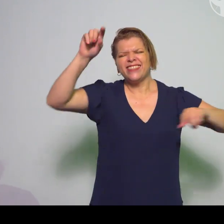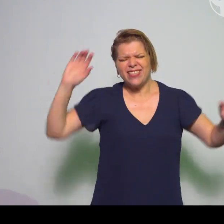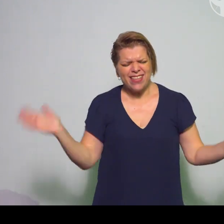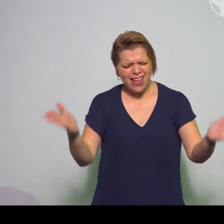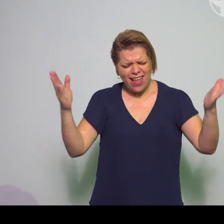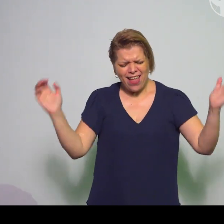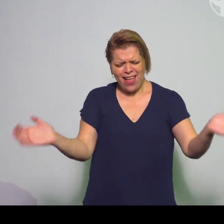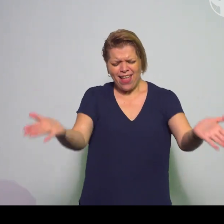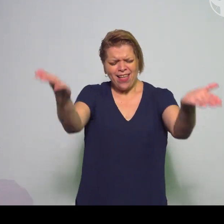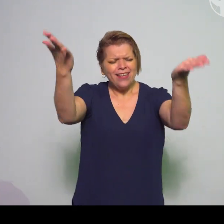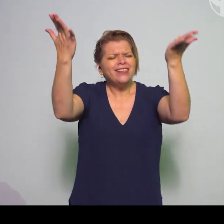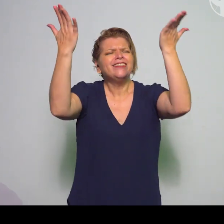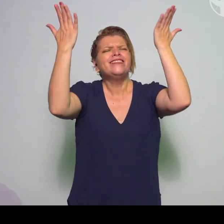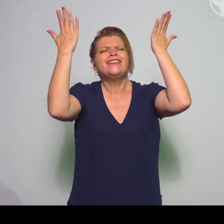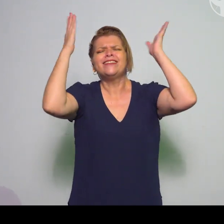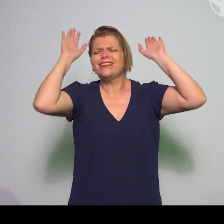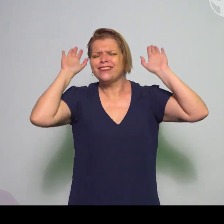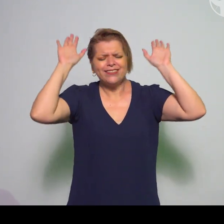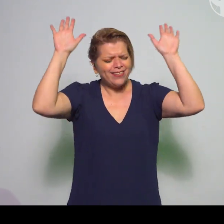así eres tú,